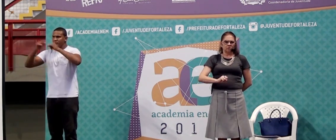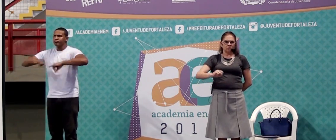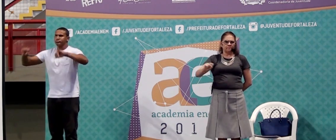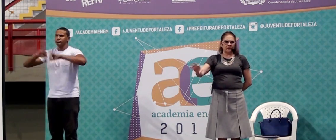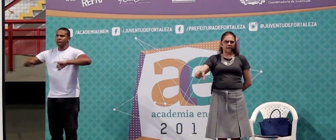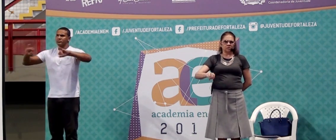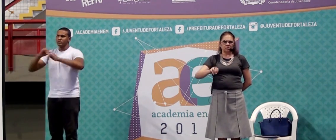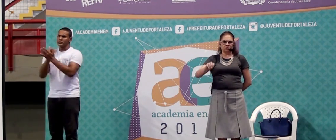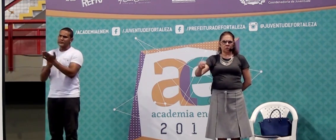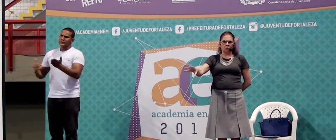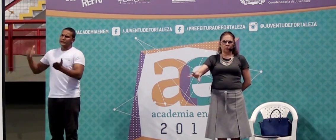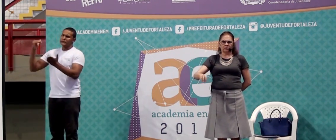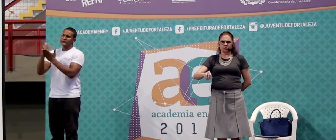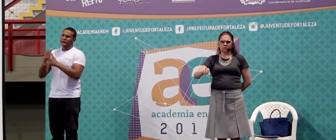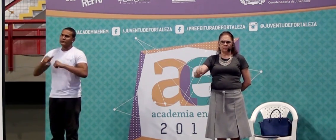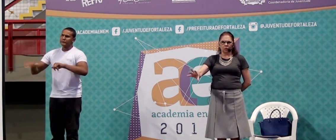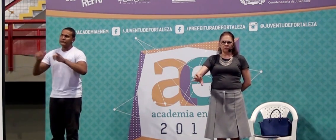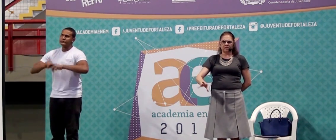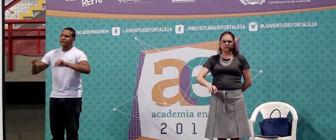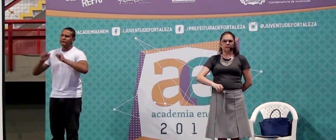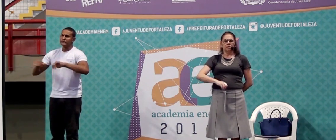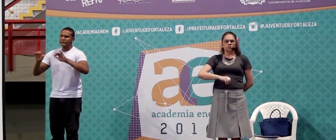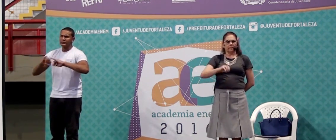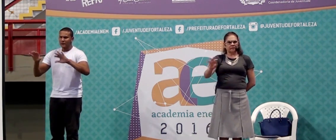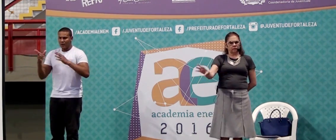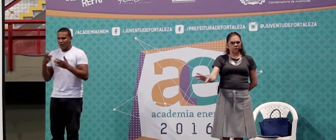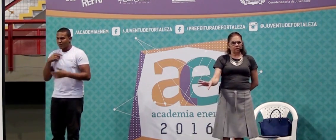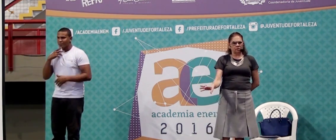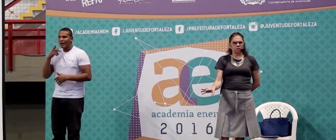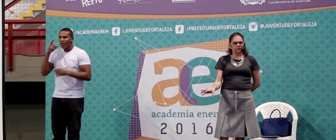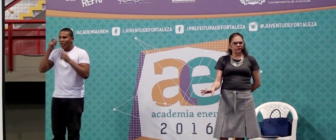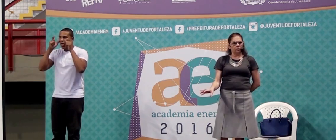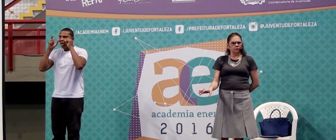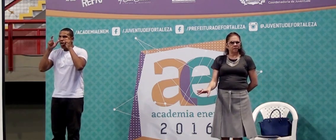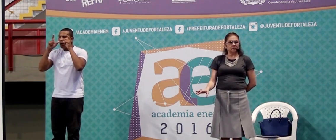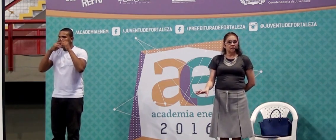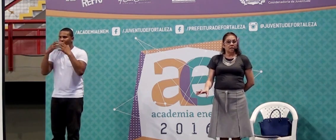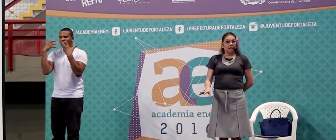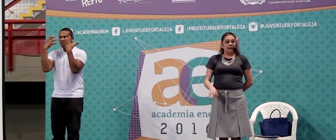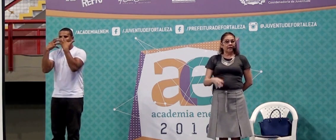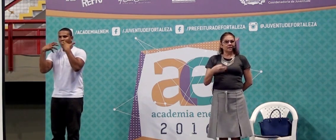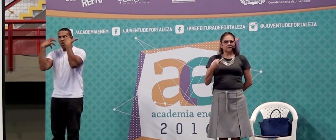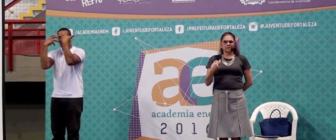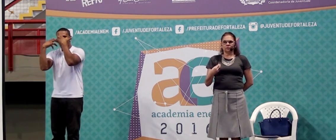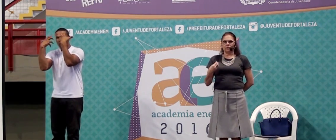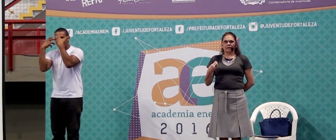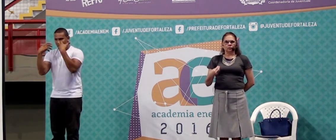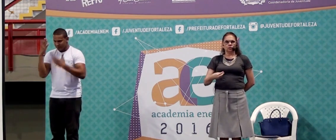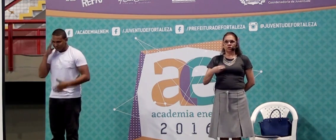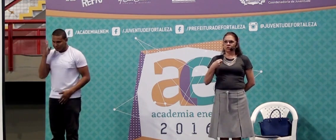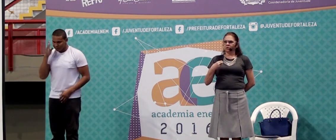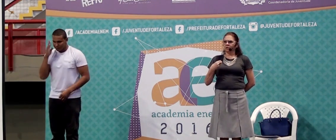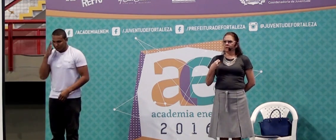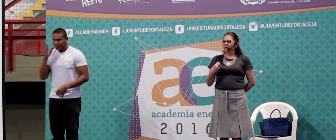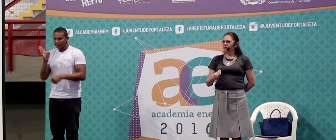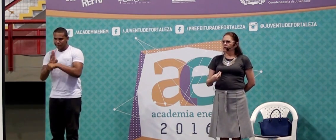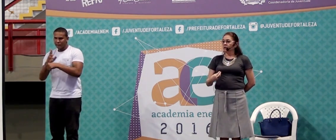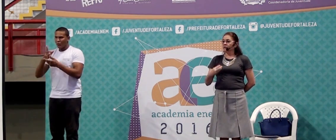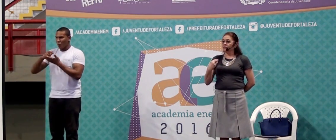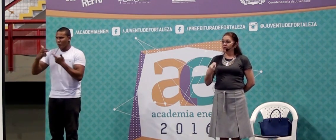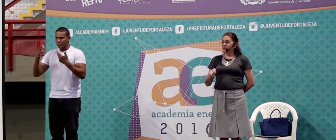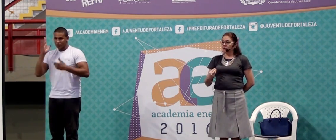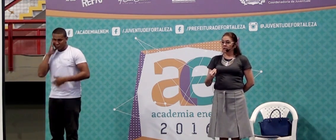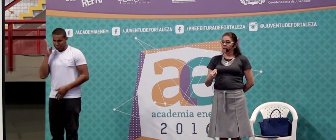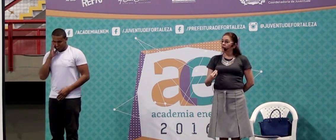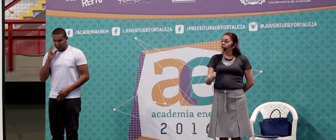excessos de imagem, de cores, de música, de personagens de filmes. A redação do aluno tirou nota 1000